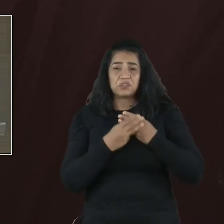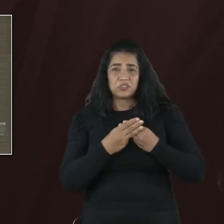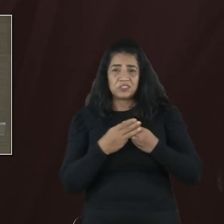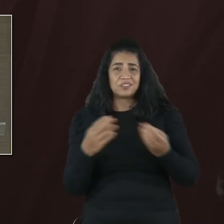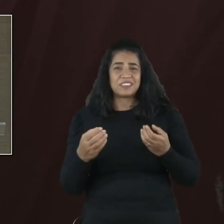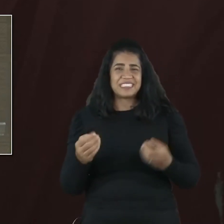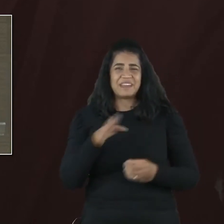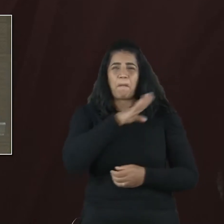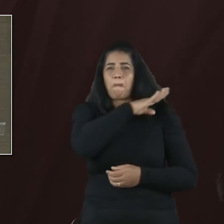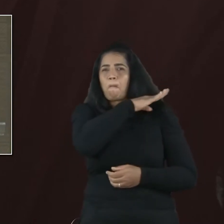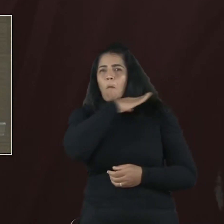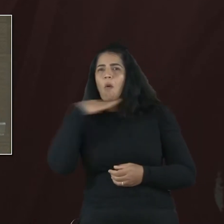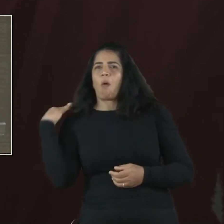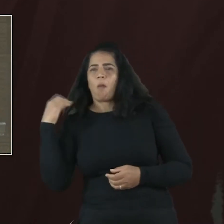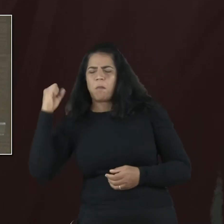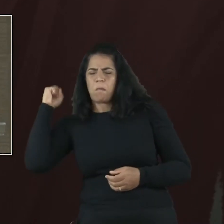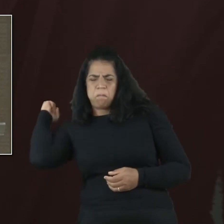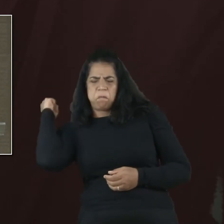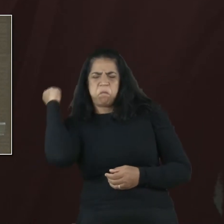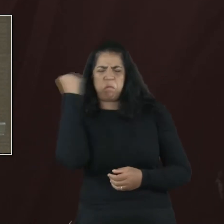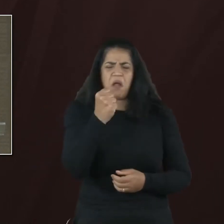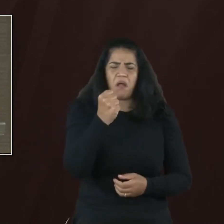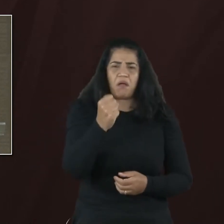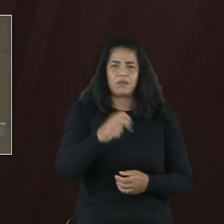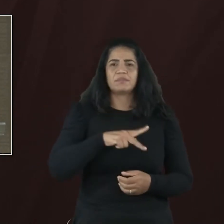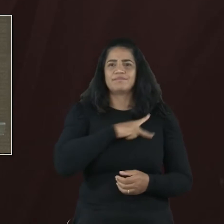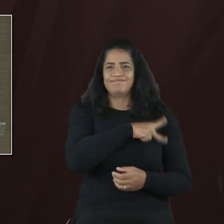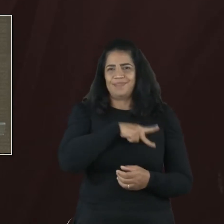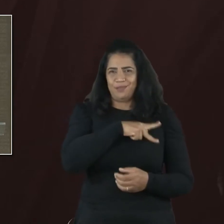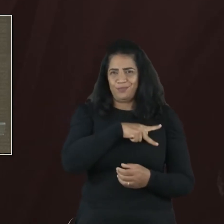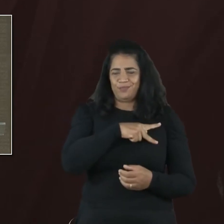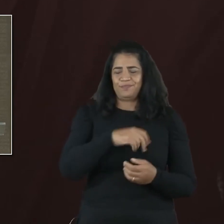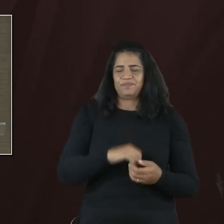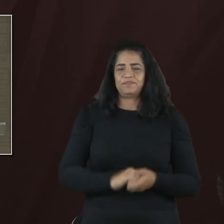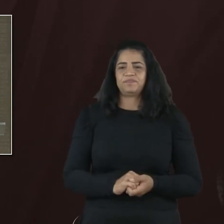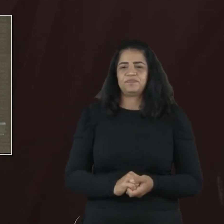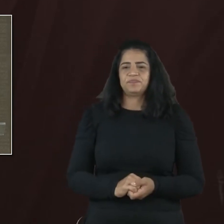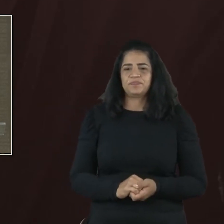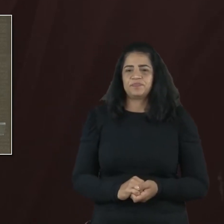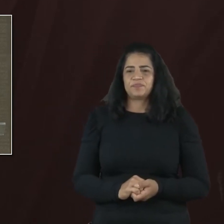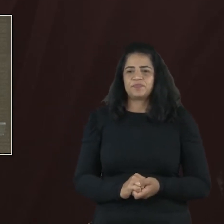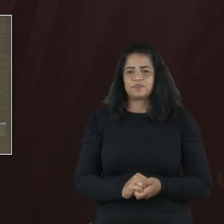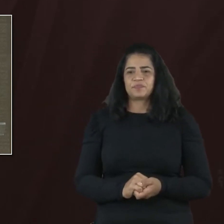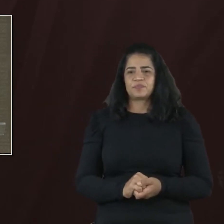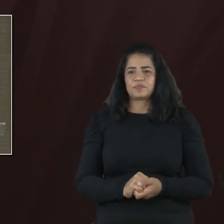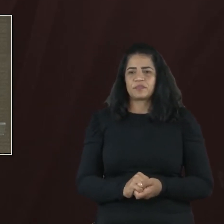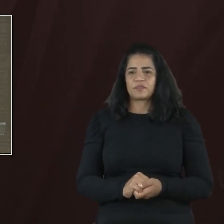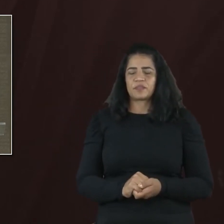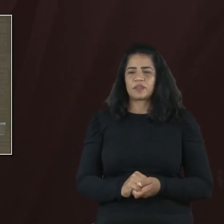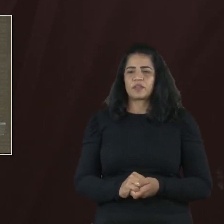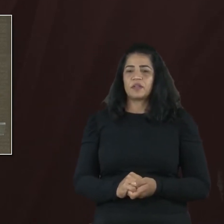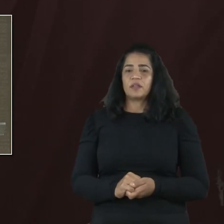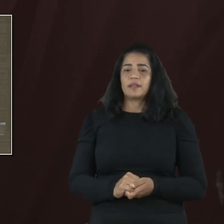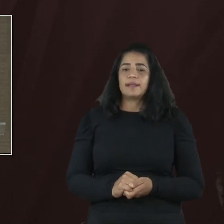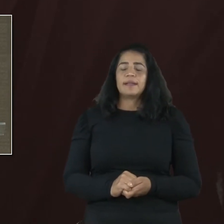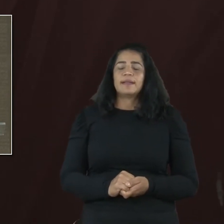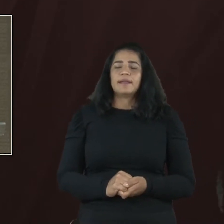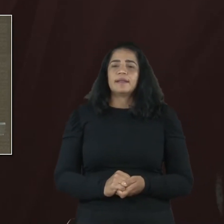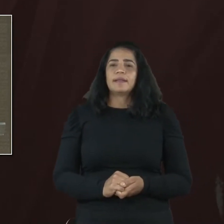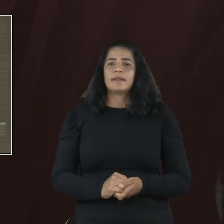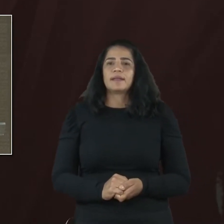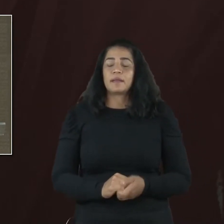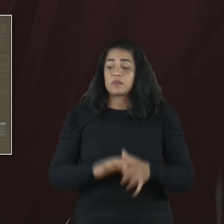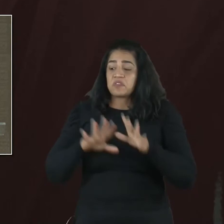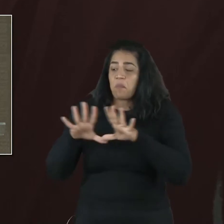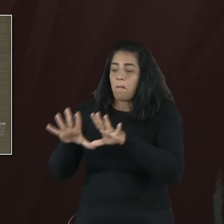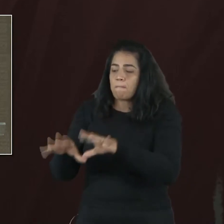levando Paulo para a escadaria, certo? E Paulo então pediu para falar para